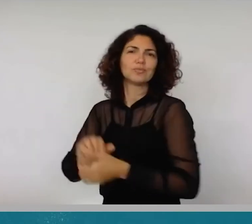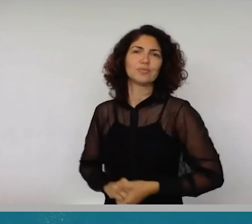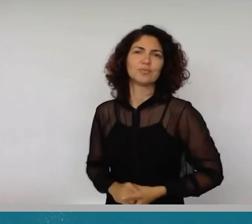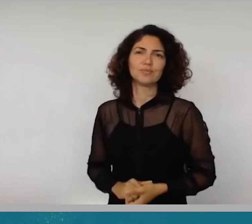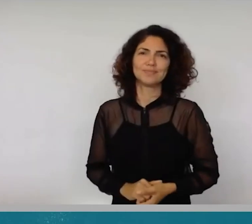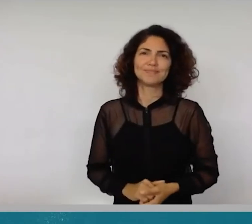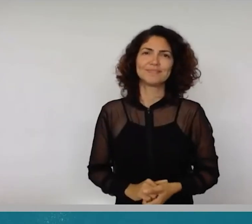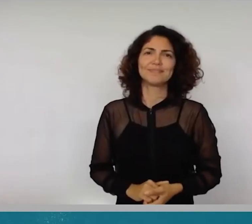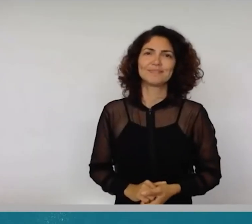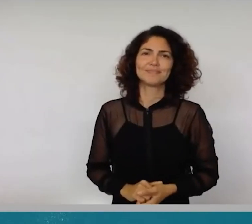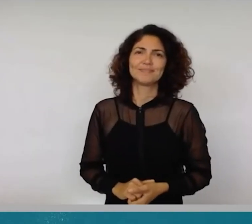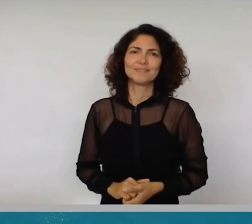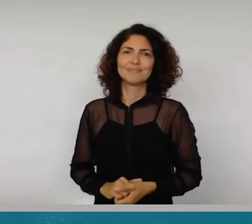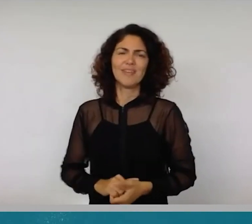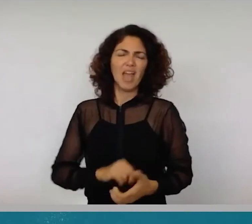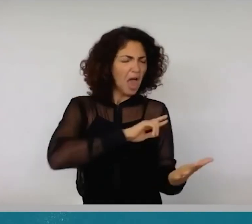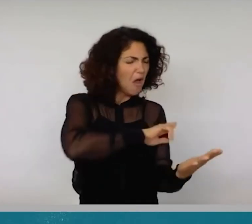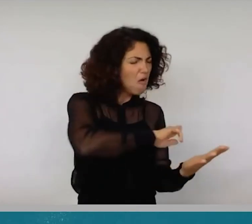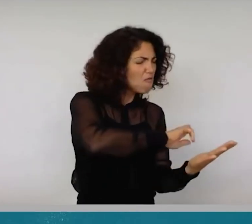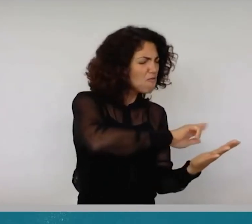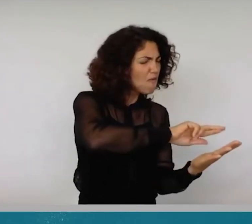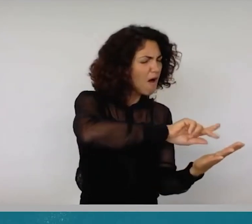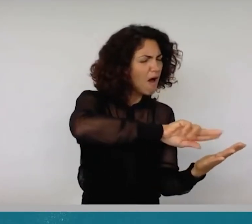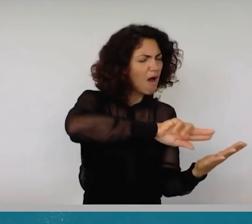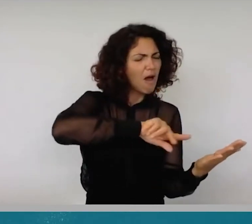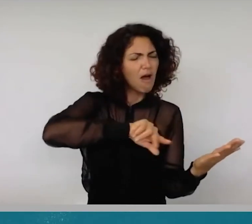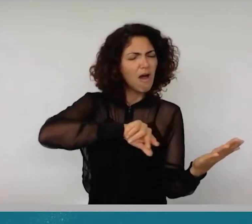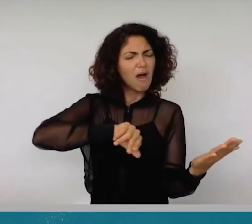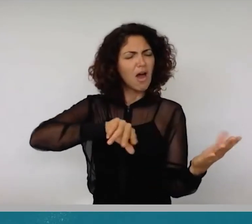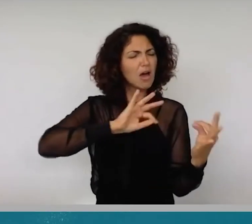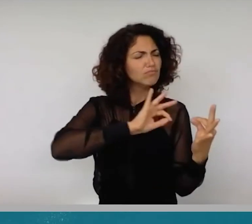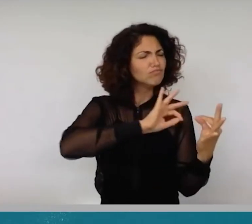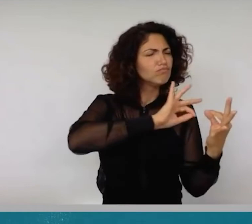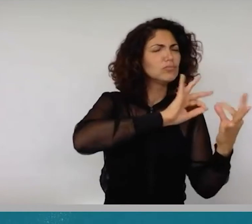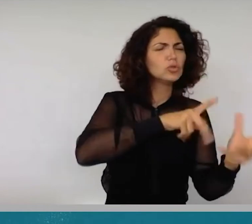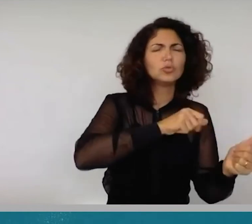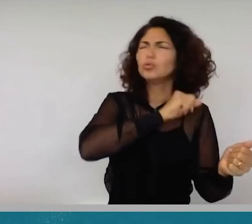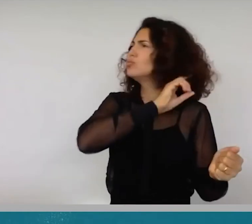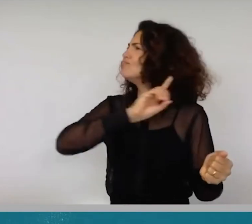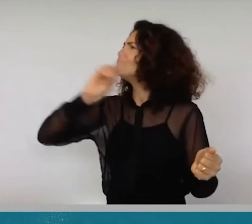Todas as coisas, irmãos, saíram dEle.